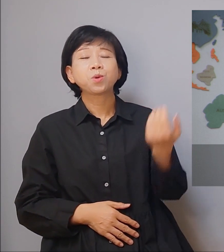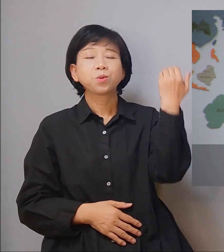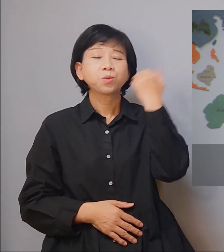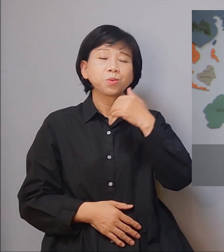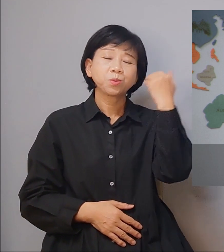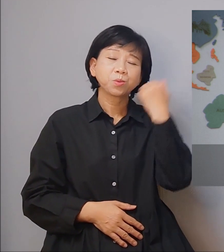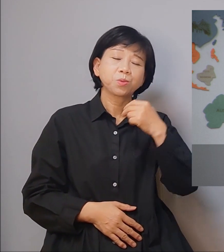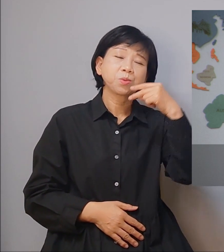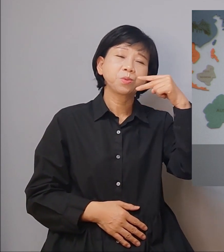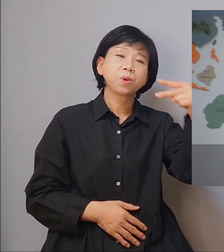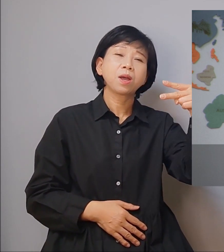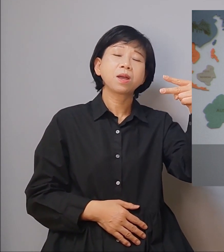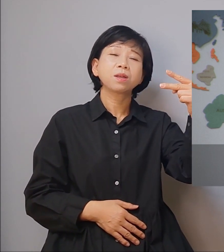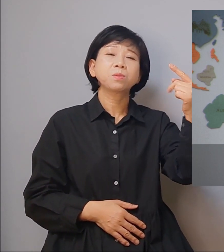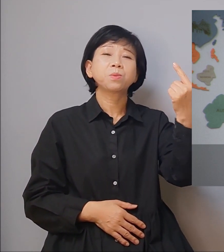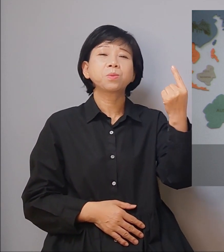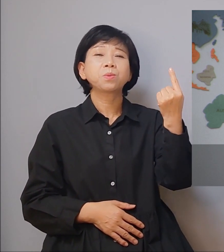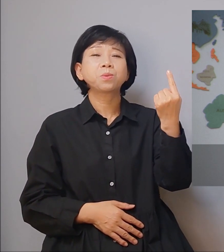무엇과도